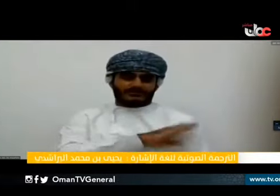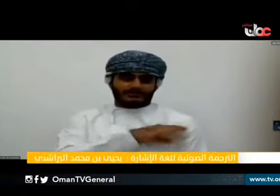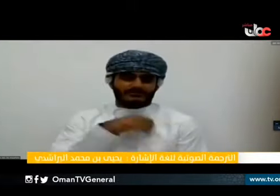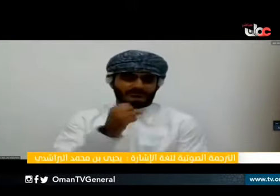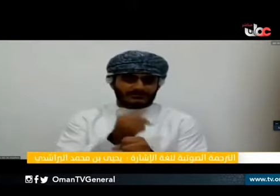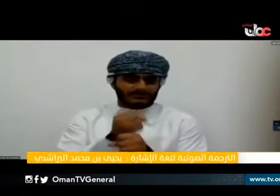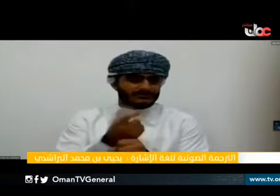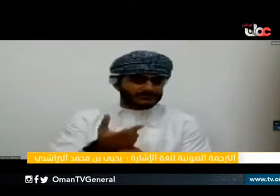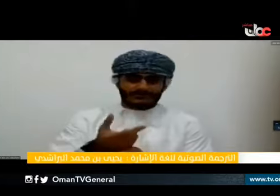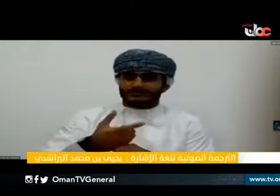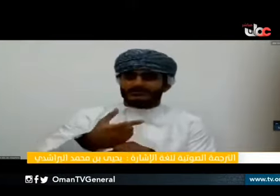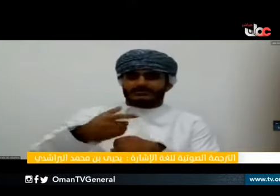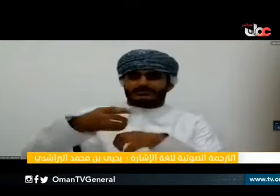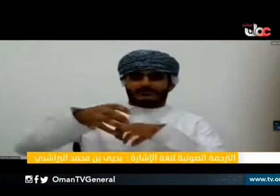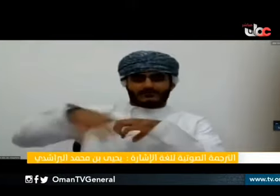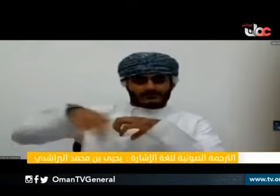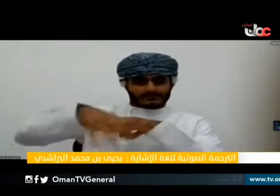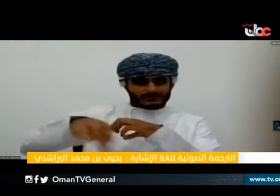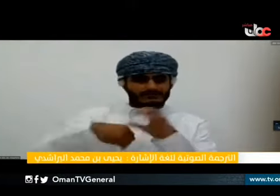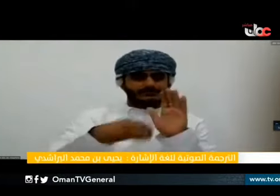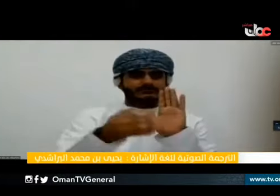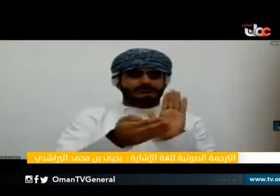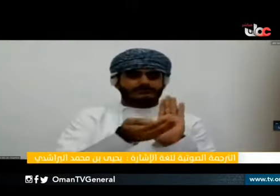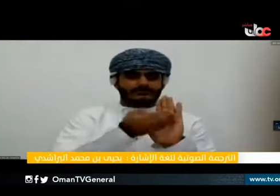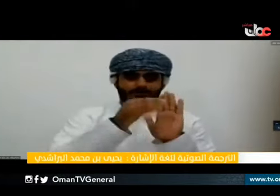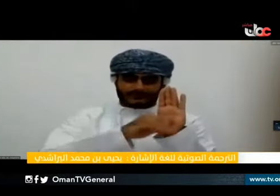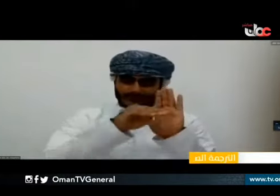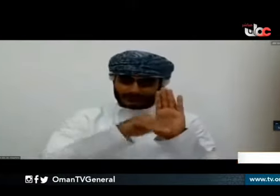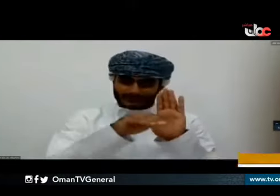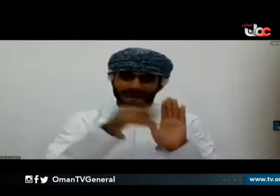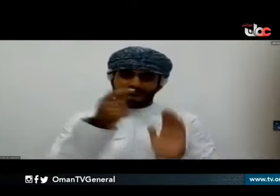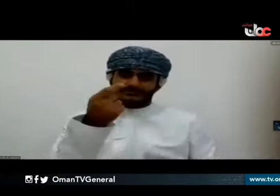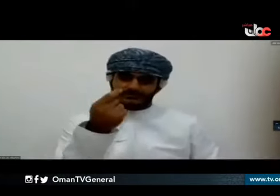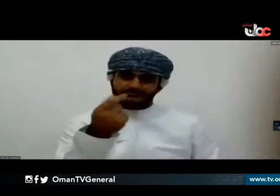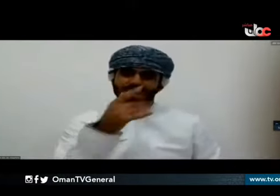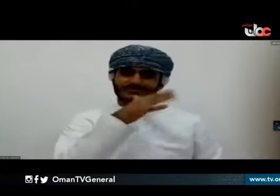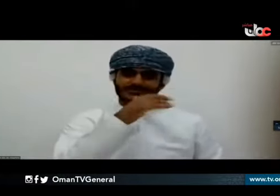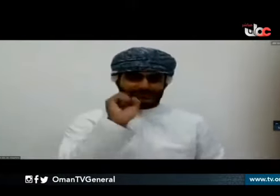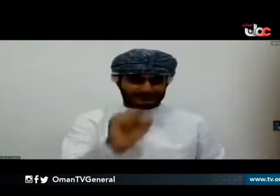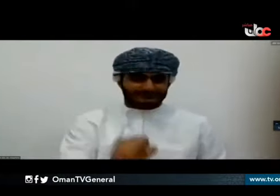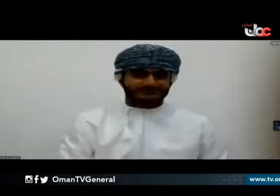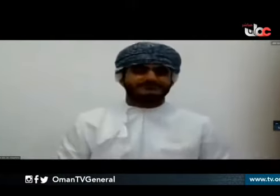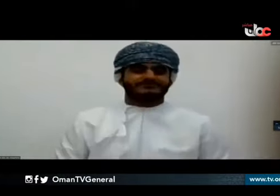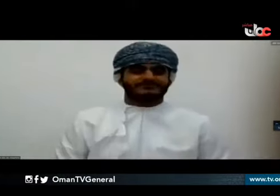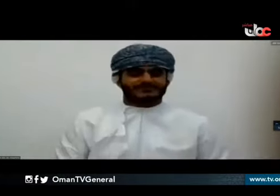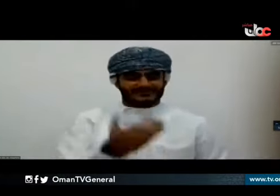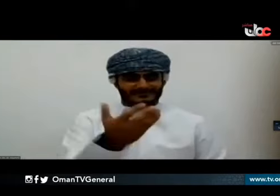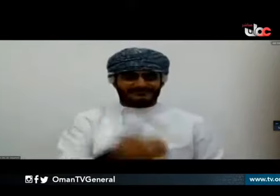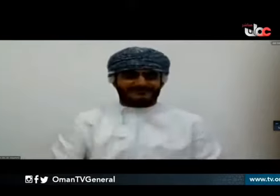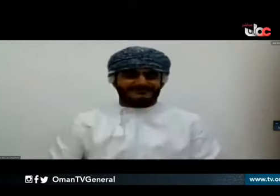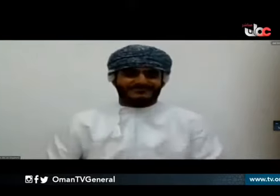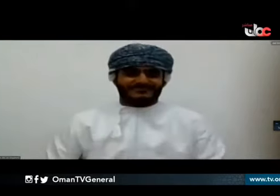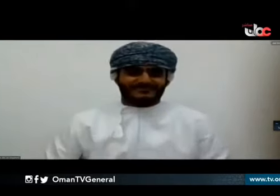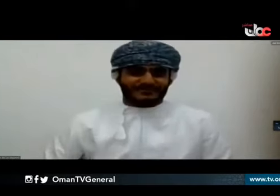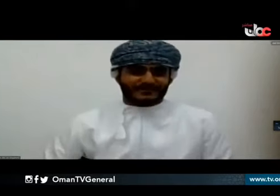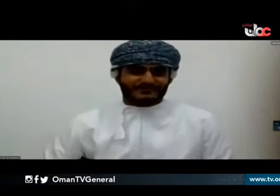الصباح، وأيضا أنا موظف في قسم في جهاز الاستثمار العماني.